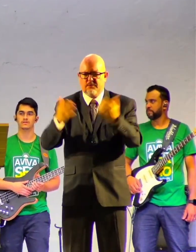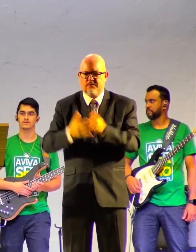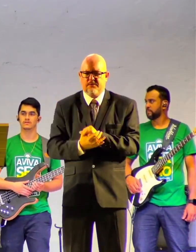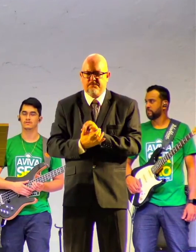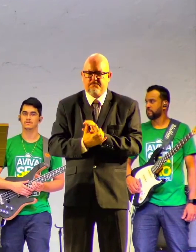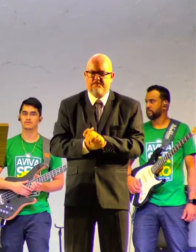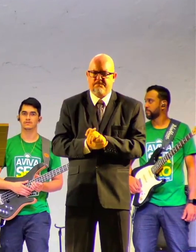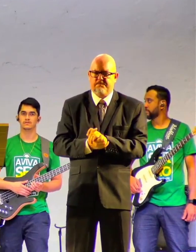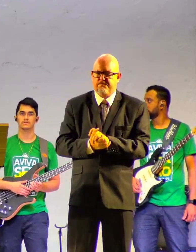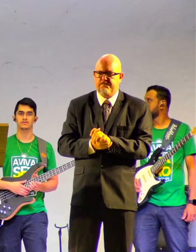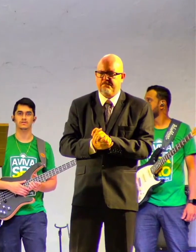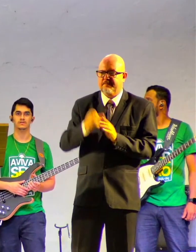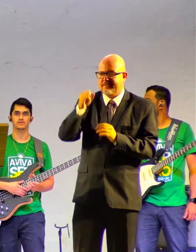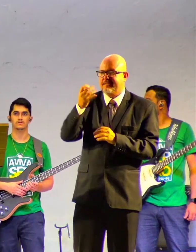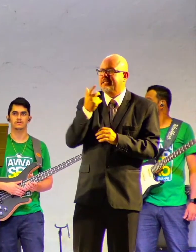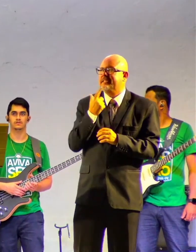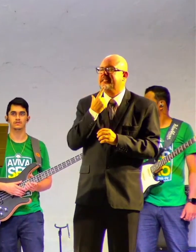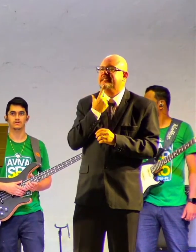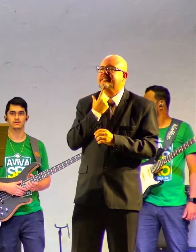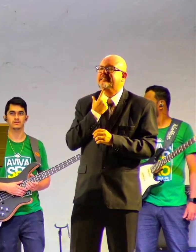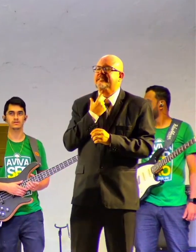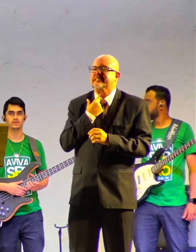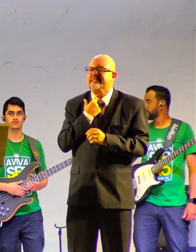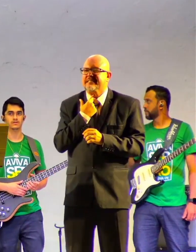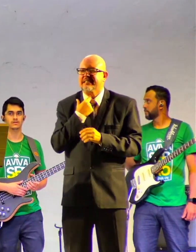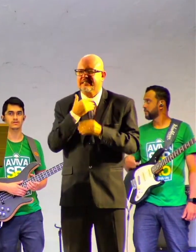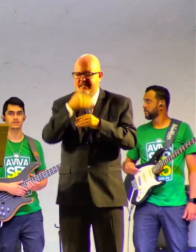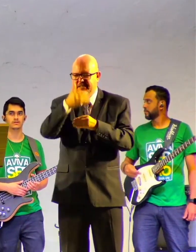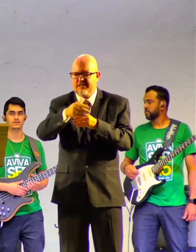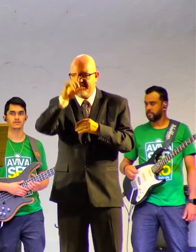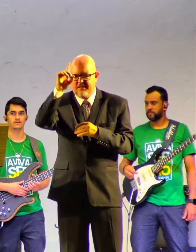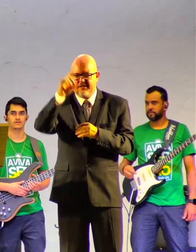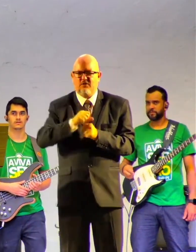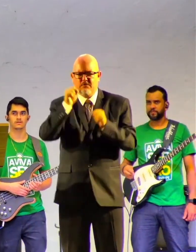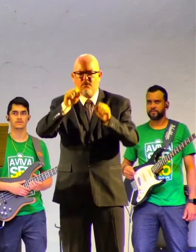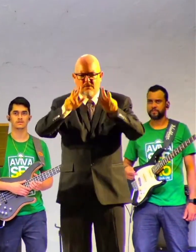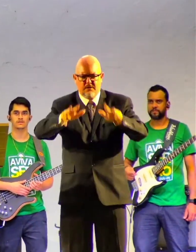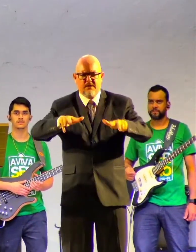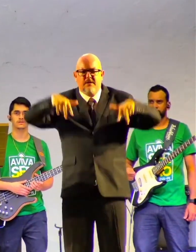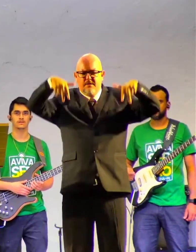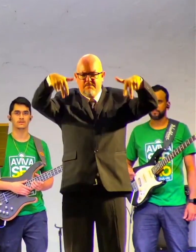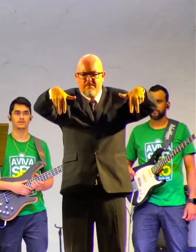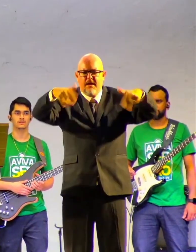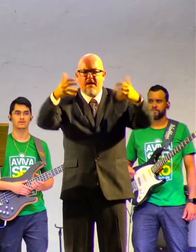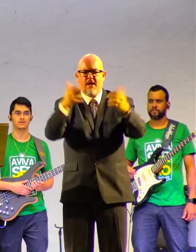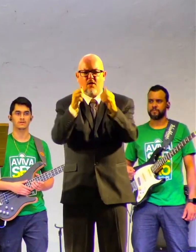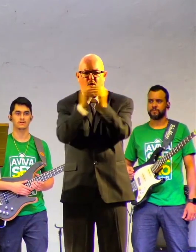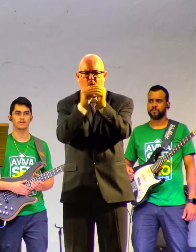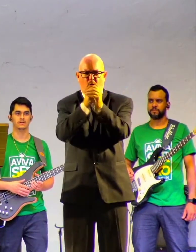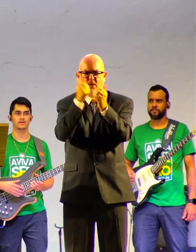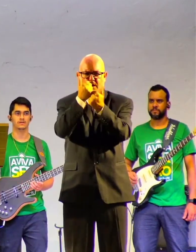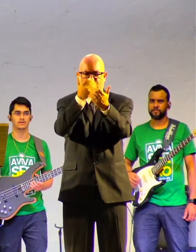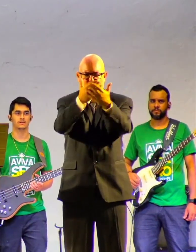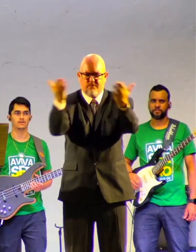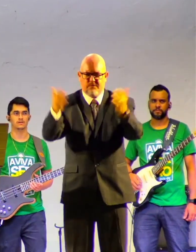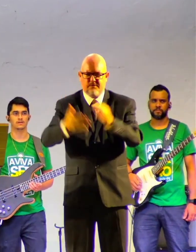você. Se você deseja isso, sinceramente, diante de Deus, coloque-se em pé onde você está e eu quero orar por você.